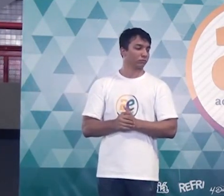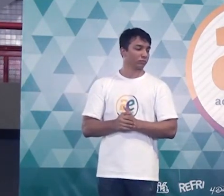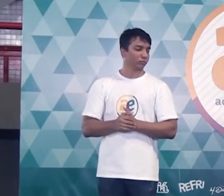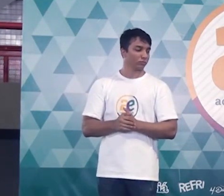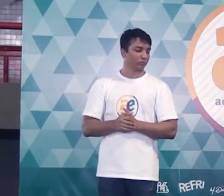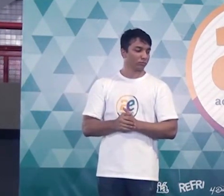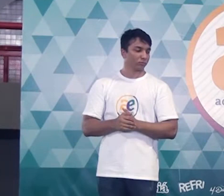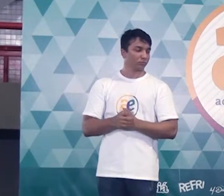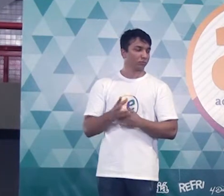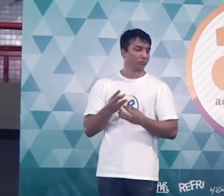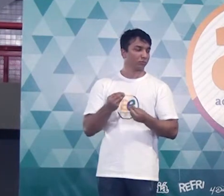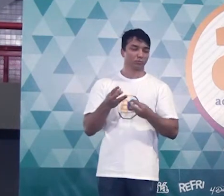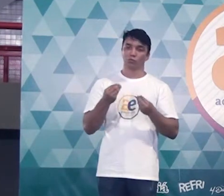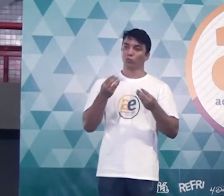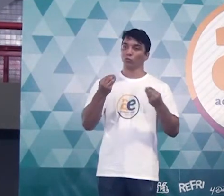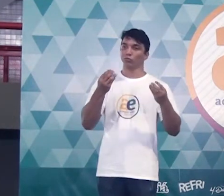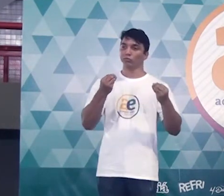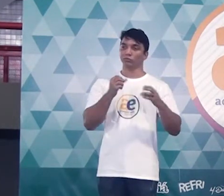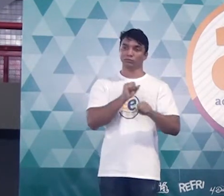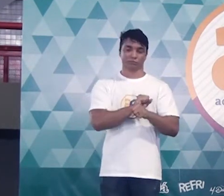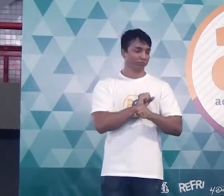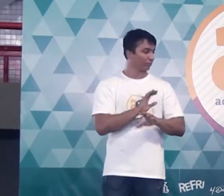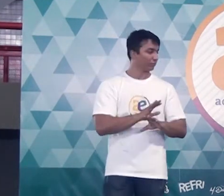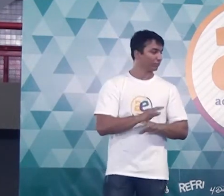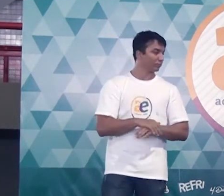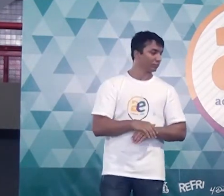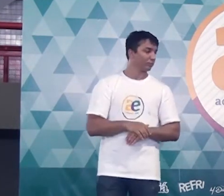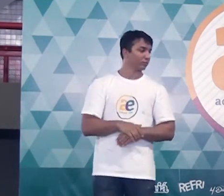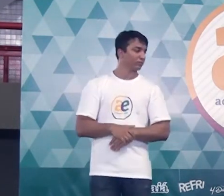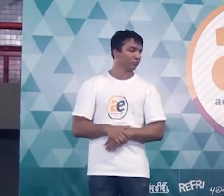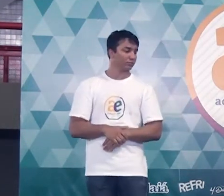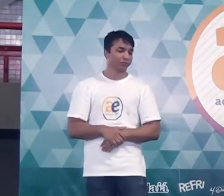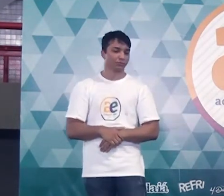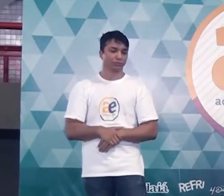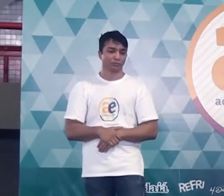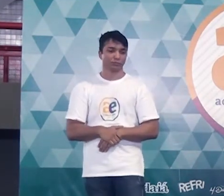Espera aí, que agora enganchou aqui.